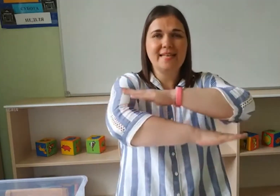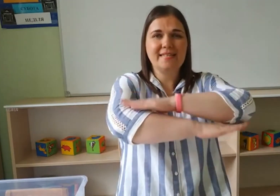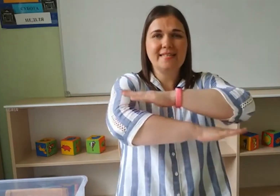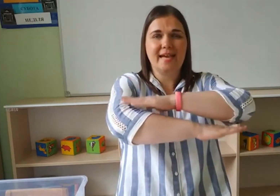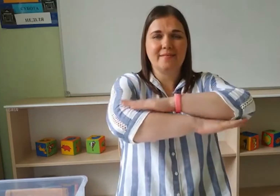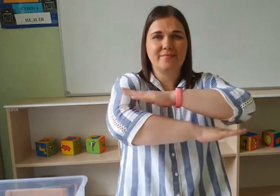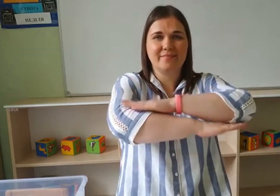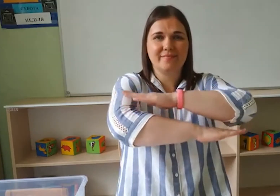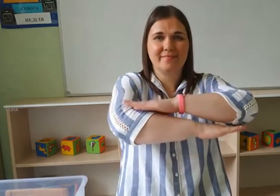Заняття.